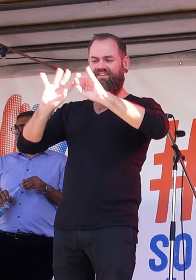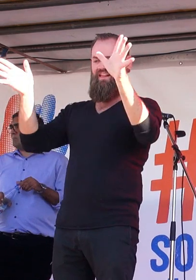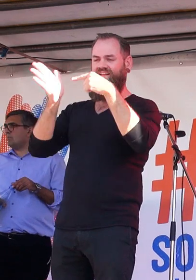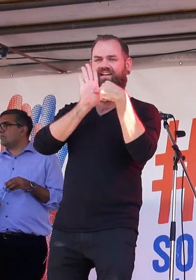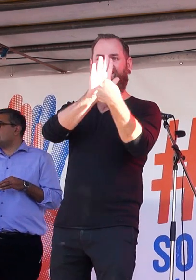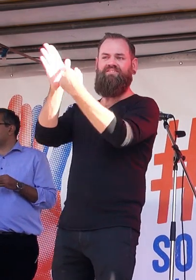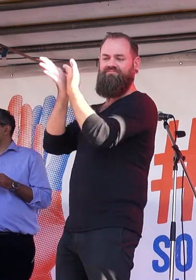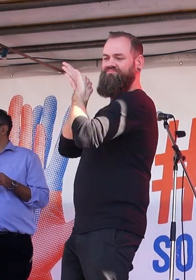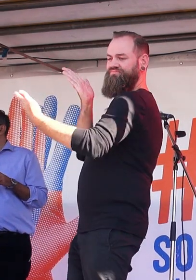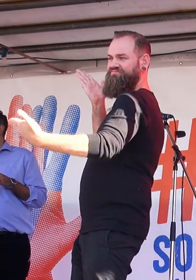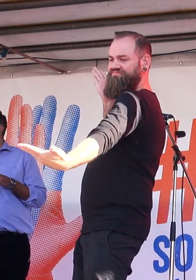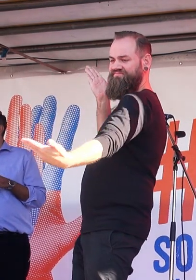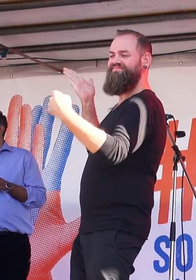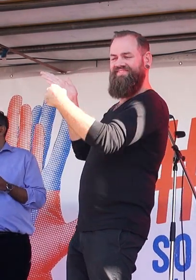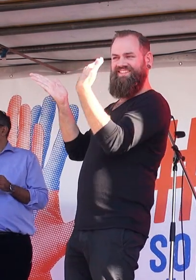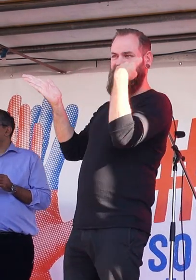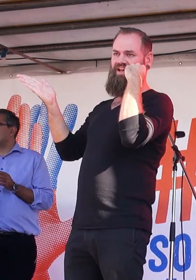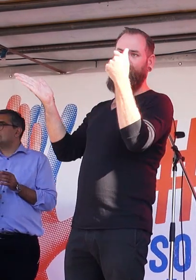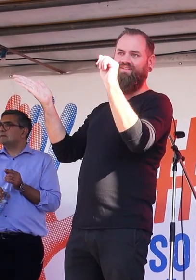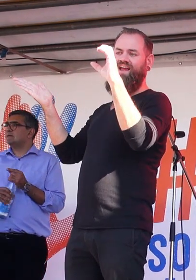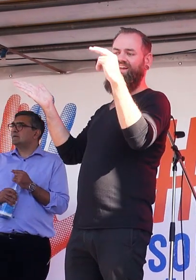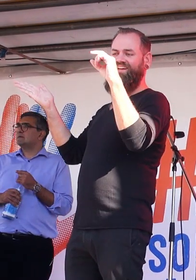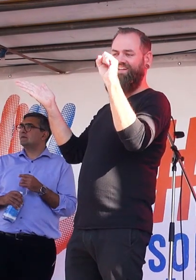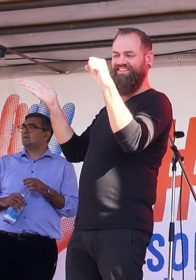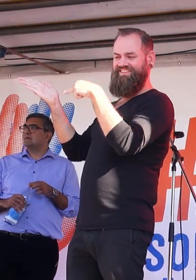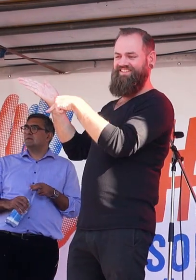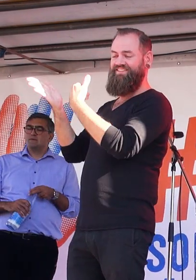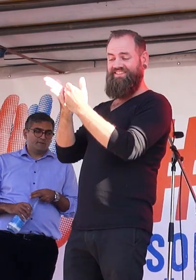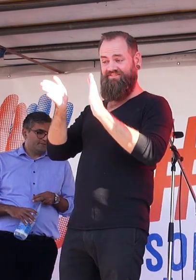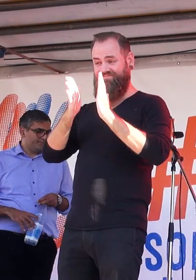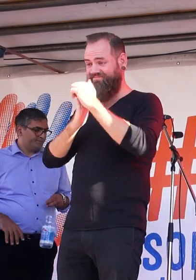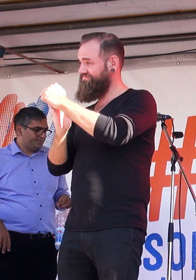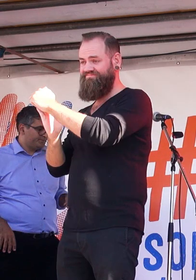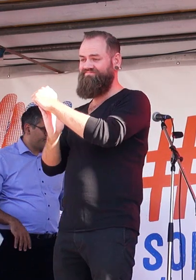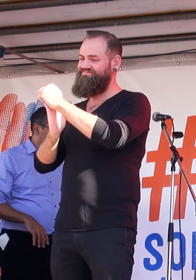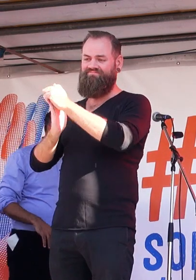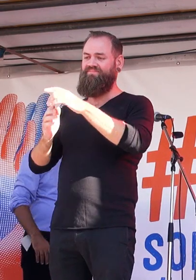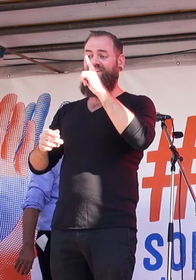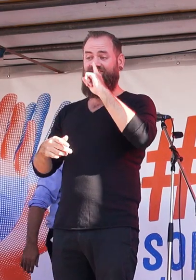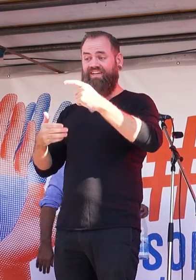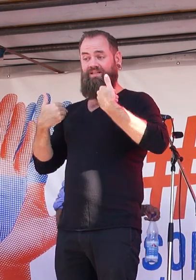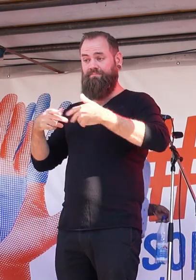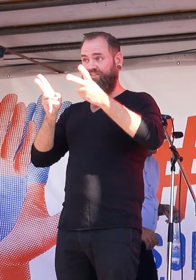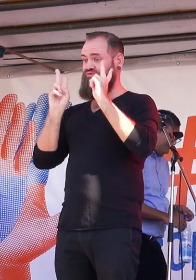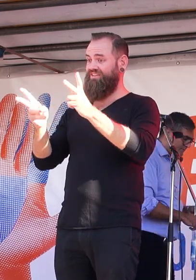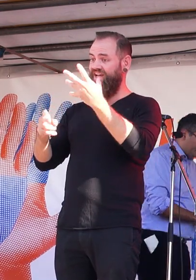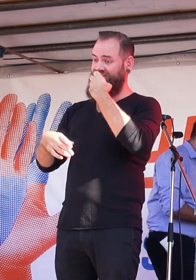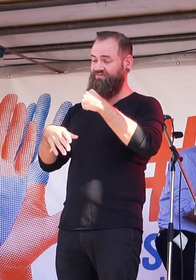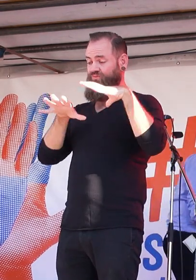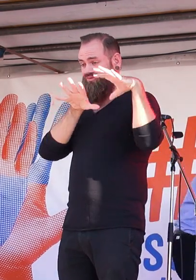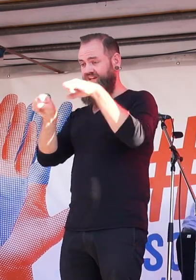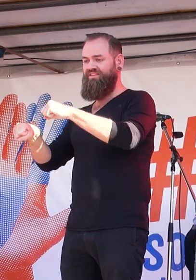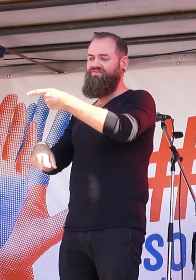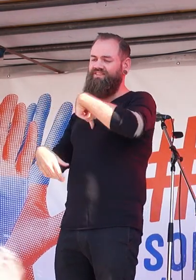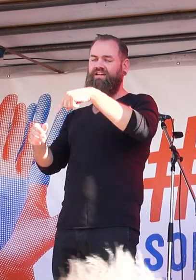wird angegriffen, wenn der Zusammenhang der allgemeinen und unteilbaren Menschenrechte aufgelöst wird. Denn wenn ein Grundrecht für